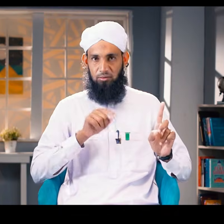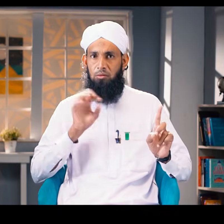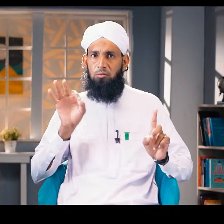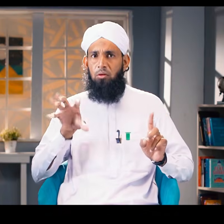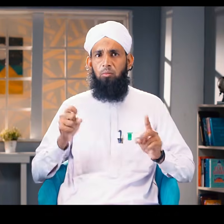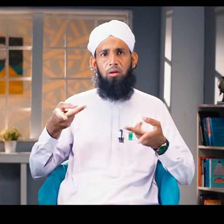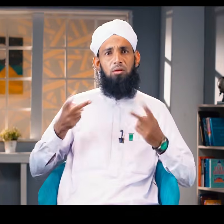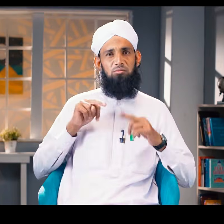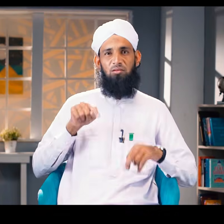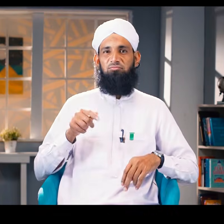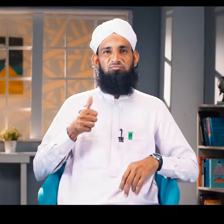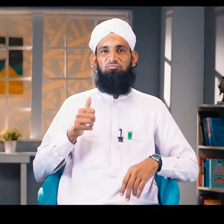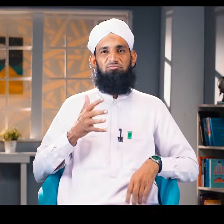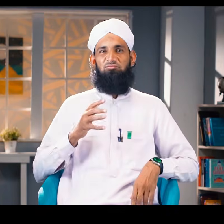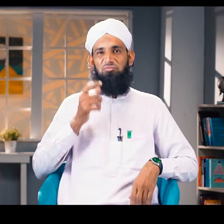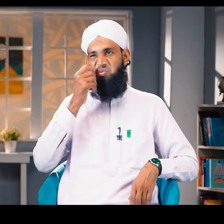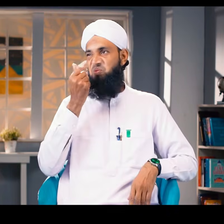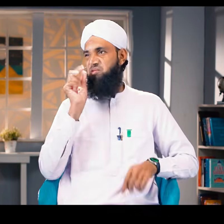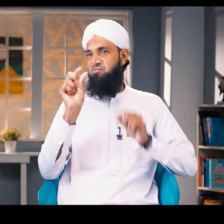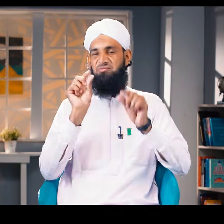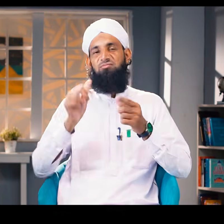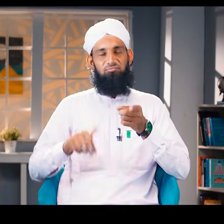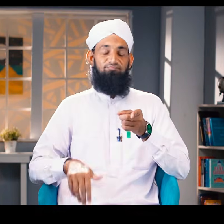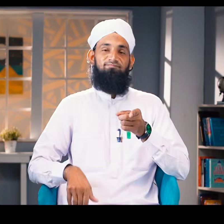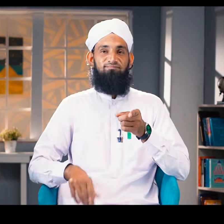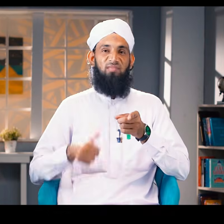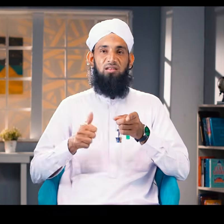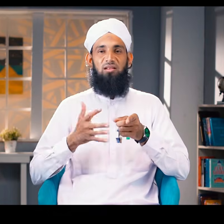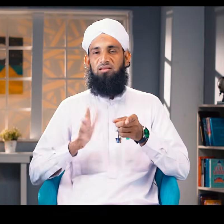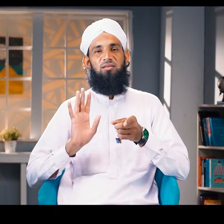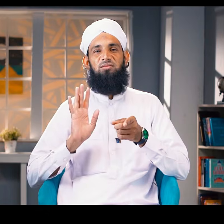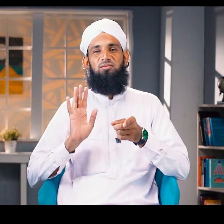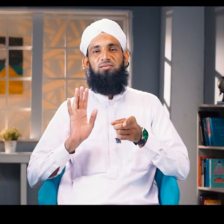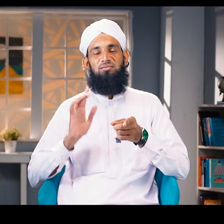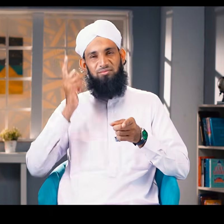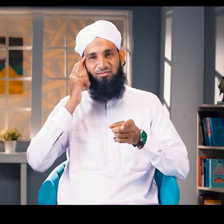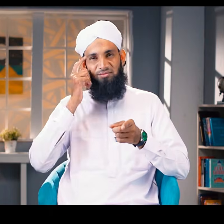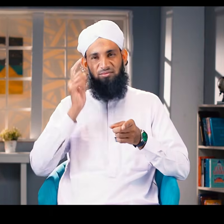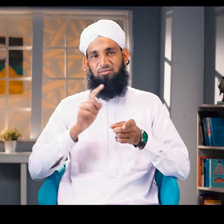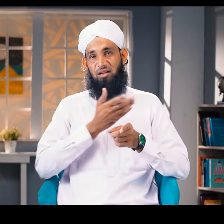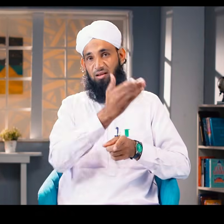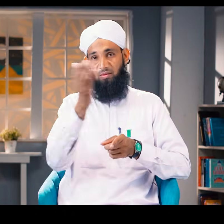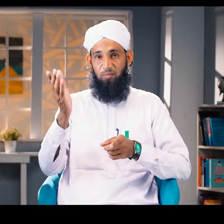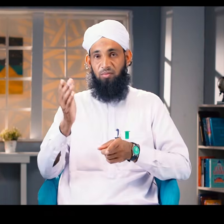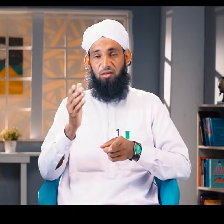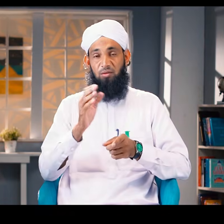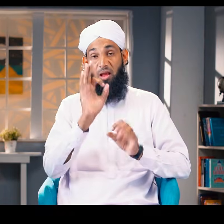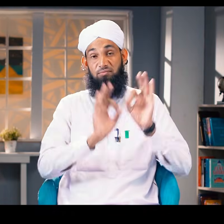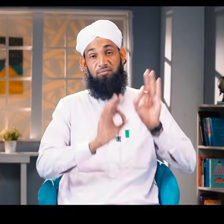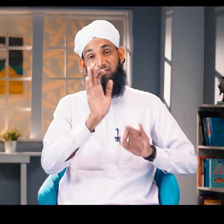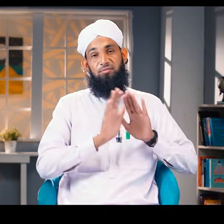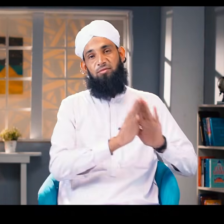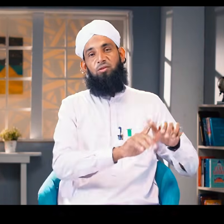وہ اس طرح کا لباس اگر پہن لیں گے تو ظاہر لوگ انگلی اٹھائیں گے اور اس کے بعد اچھا فیل نہیں کریں گے، ایسوں کے لیے